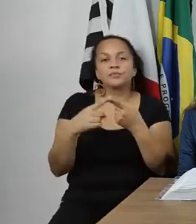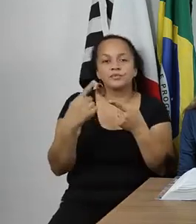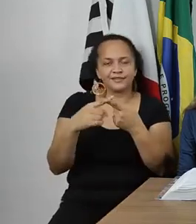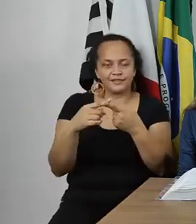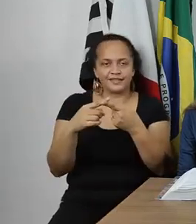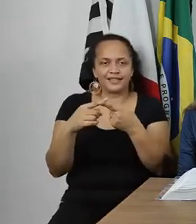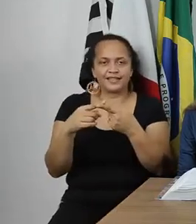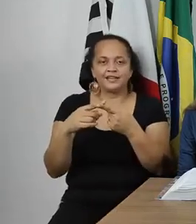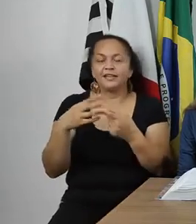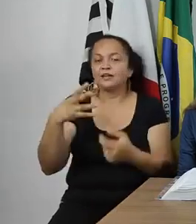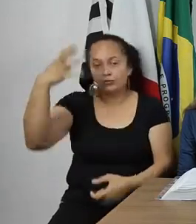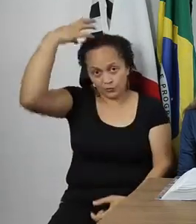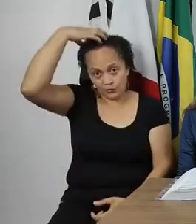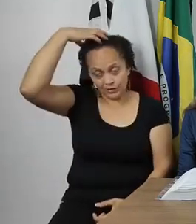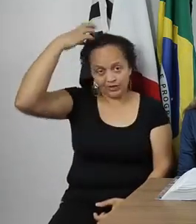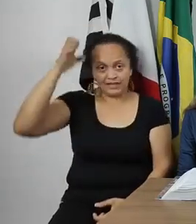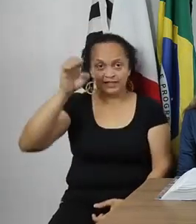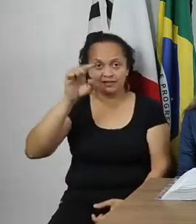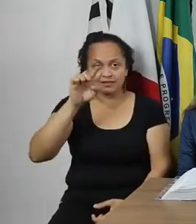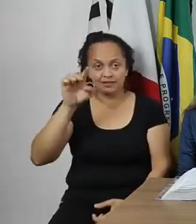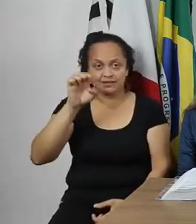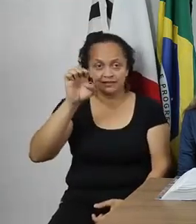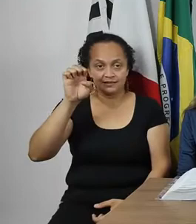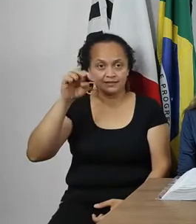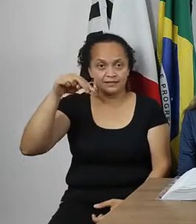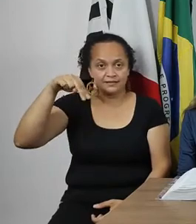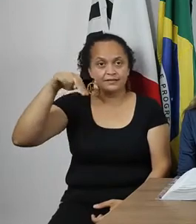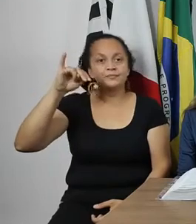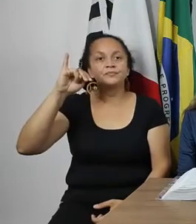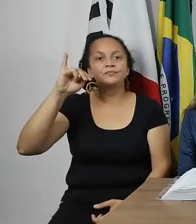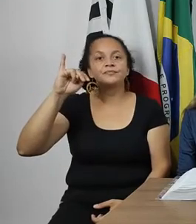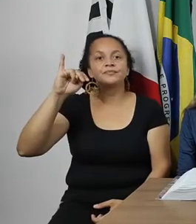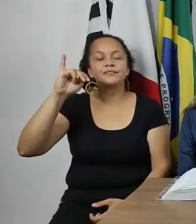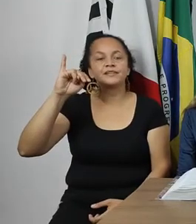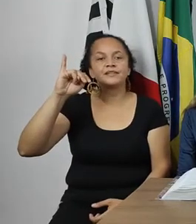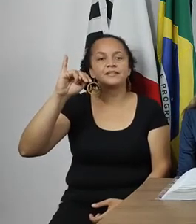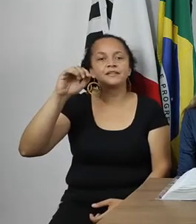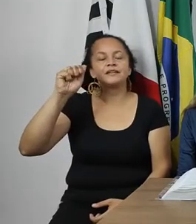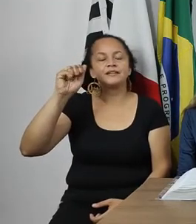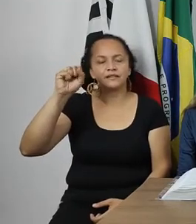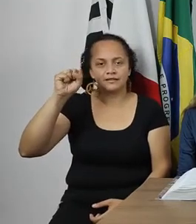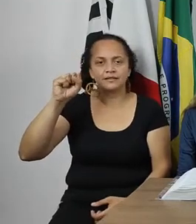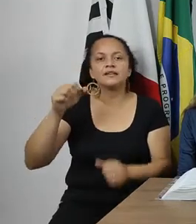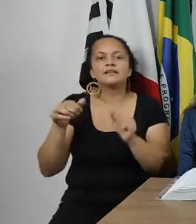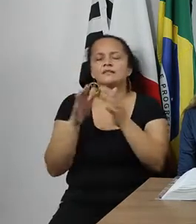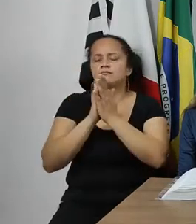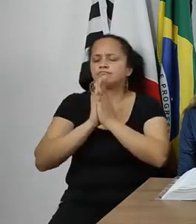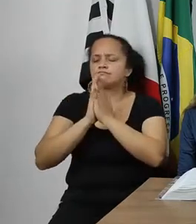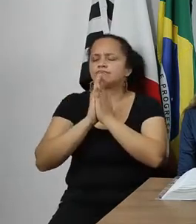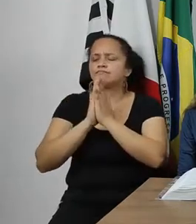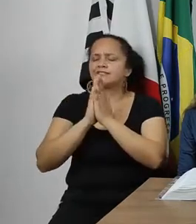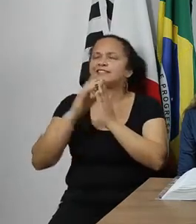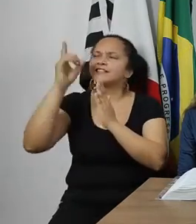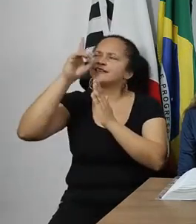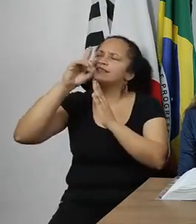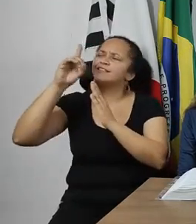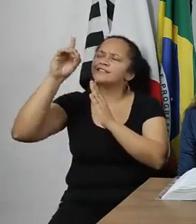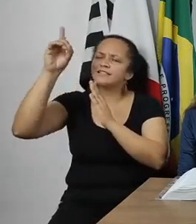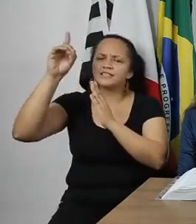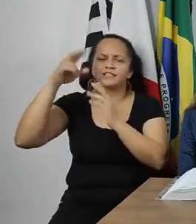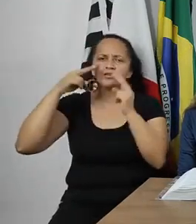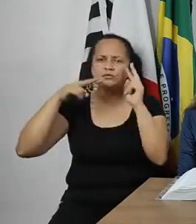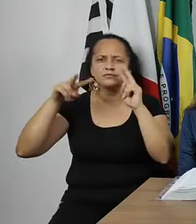oração muito pequena, mas que tem muito poder. Mesmo Deus vendo todas as coisas